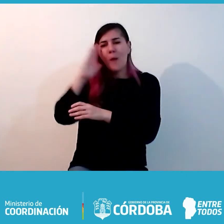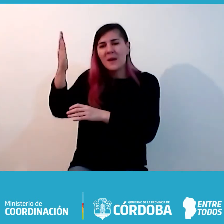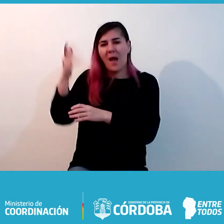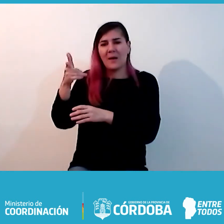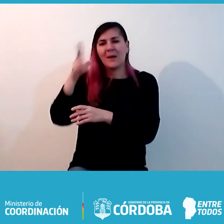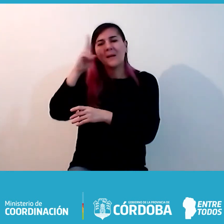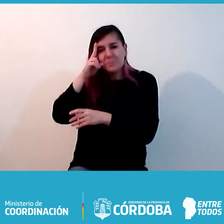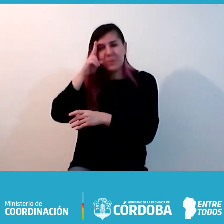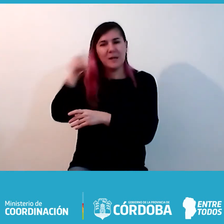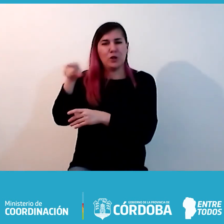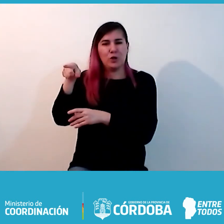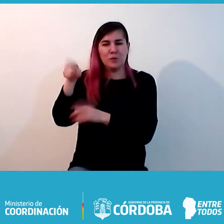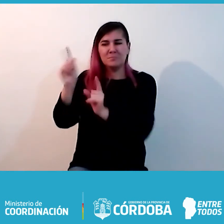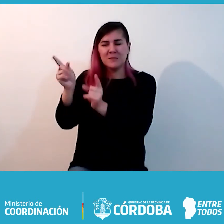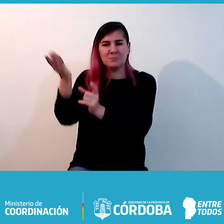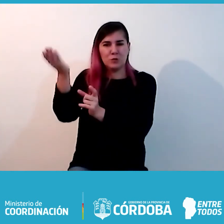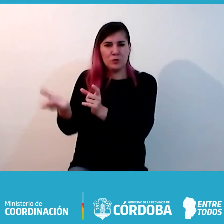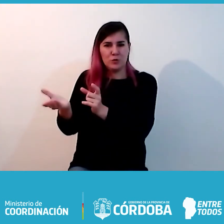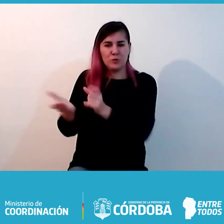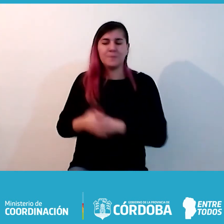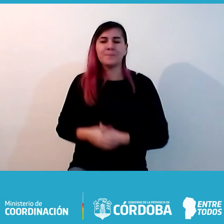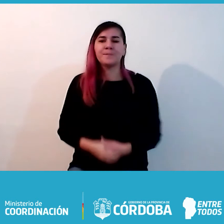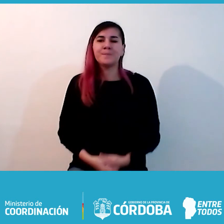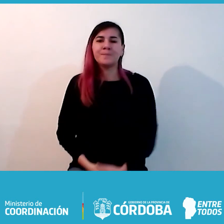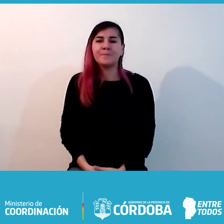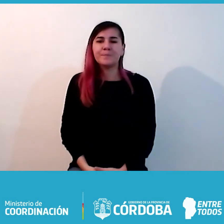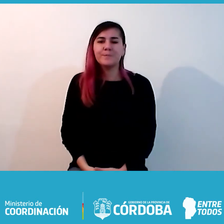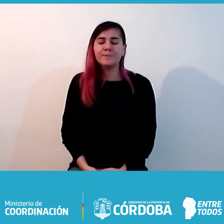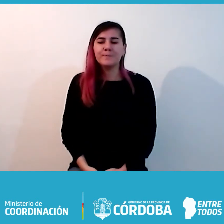respeto hacia los mismos.